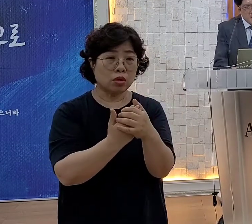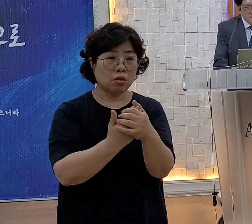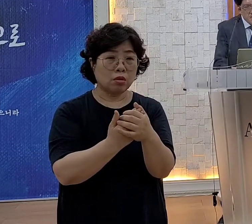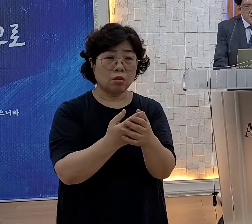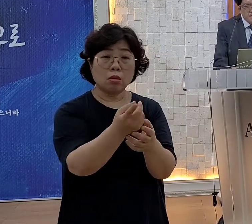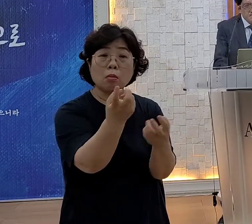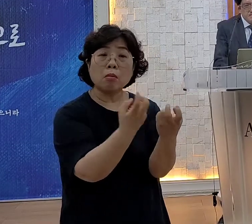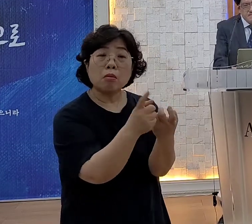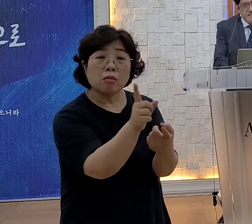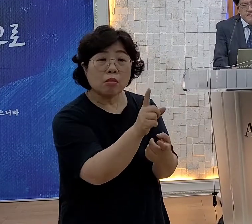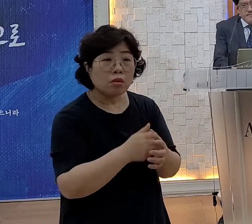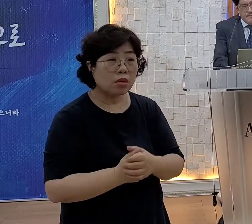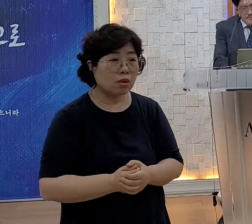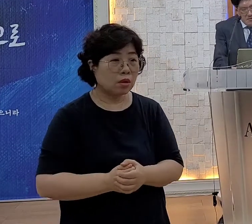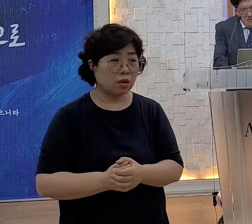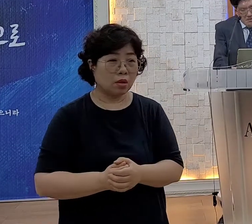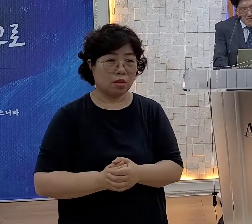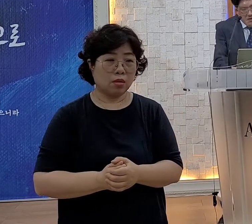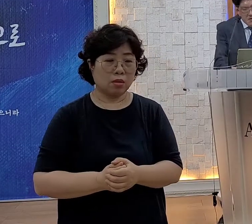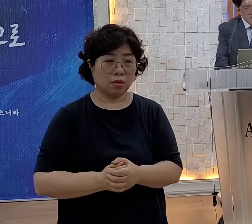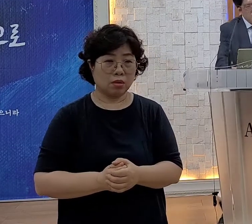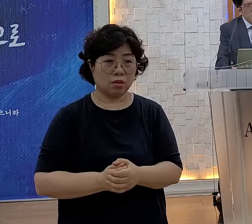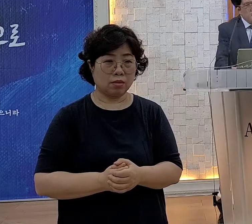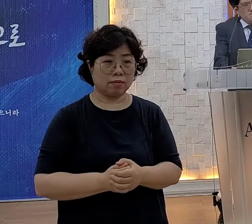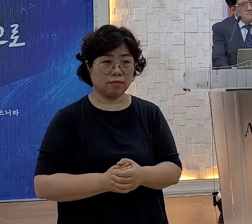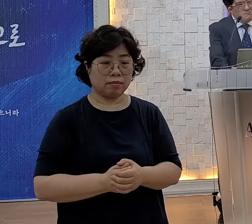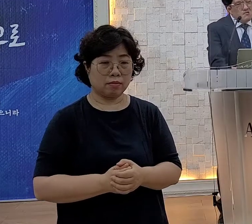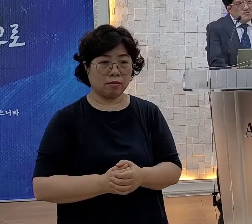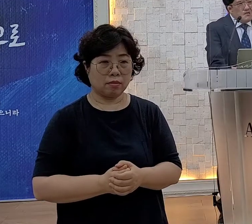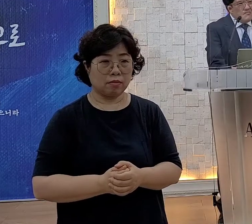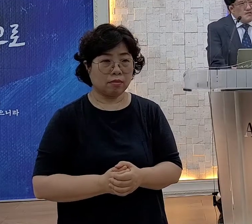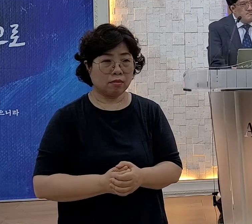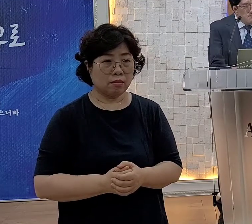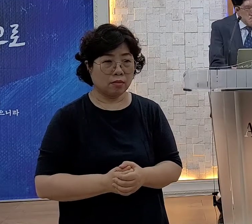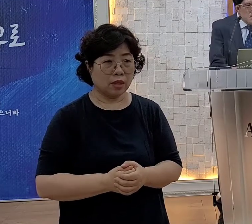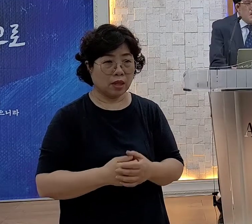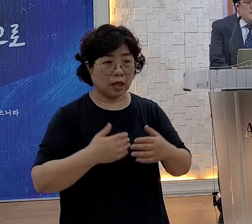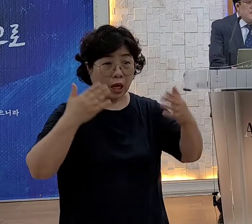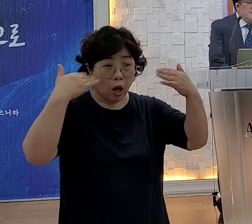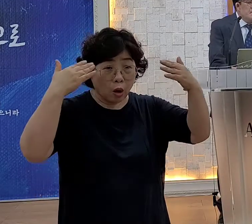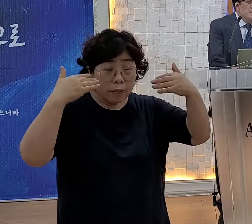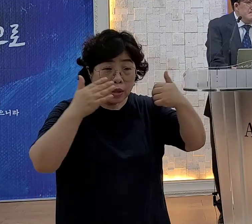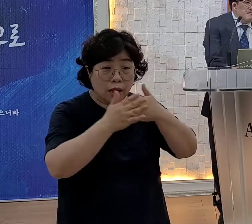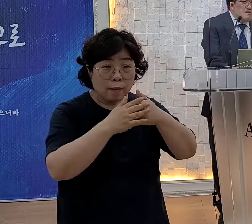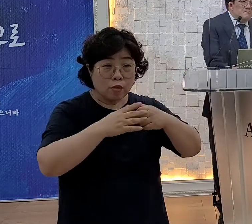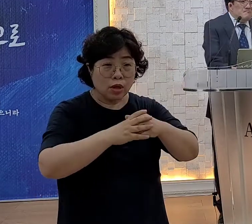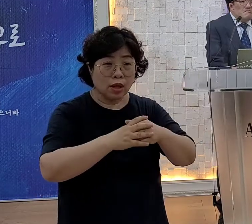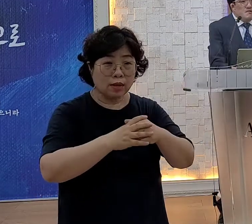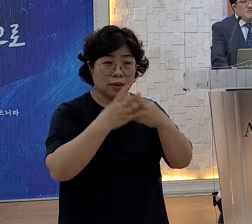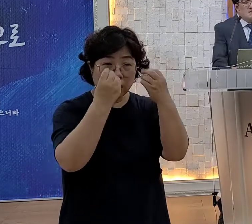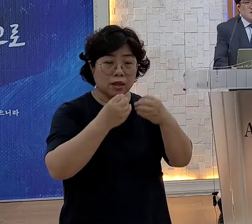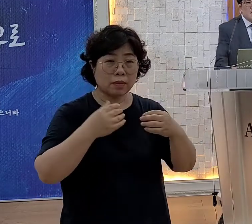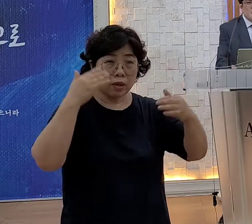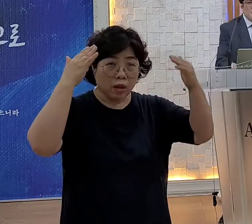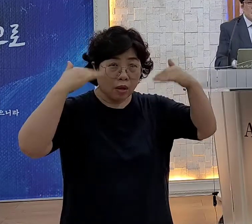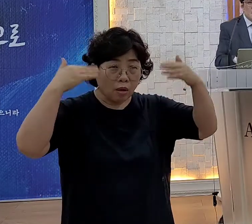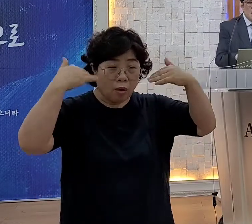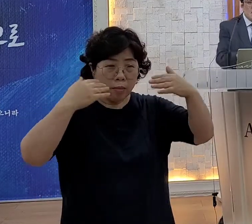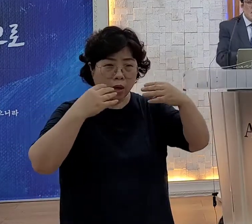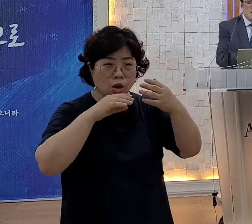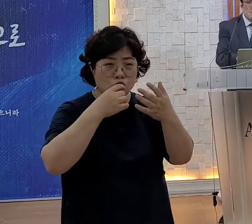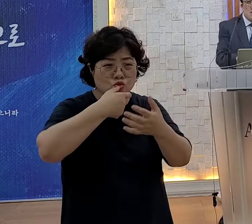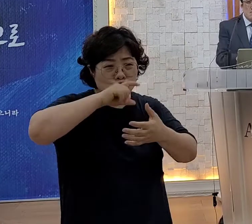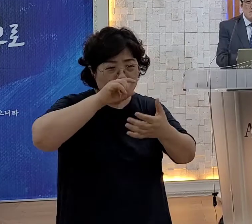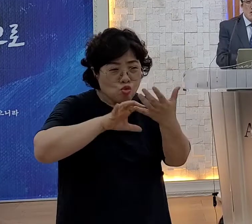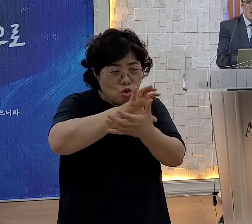어떻게 하시겠습니까? 여러분 만약에 이제 여름이라서 물놀이를 가잖아요. 물놀이 갔는데 갑자기